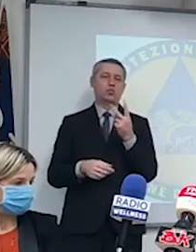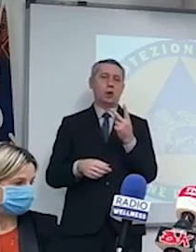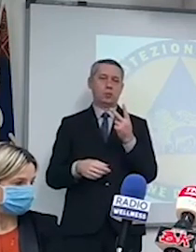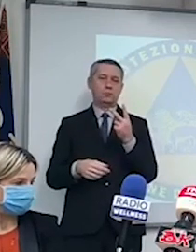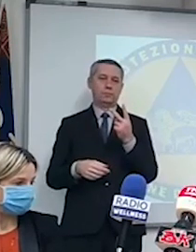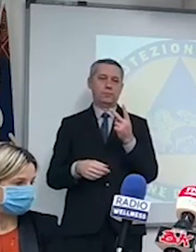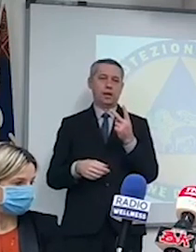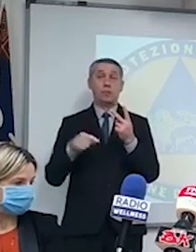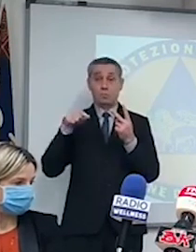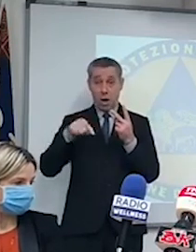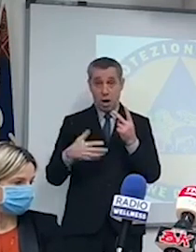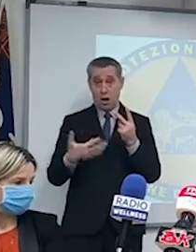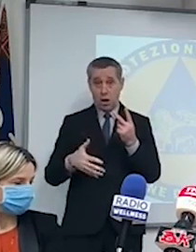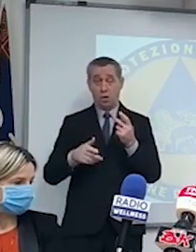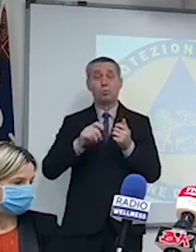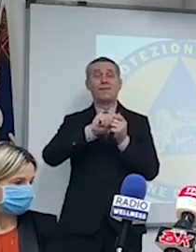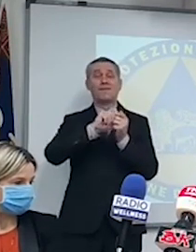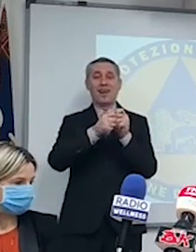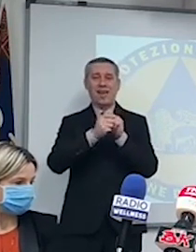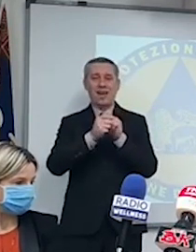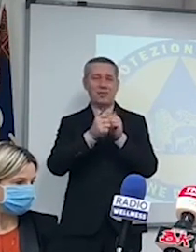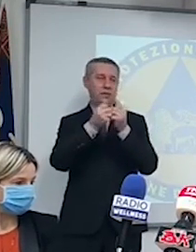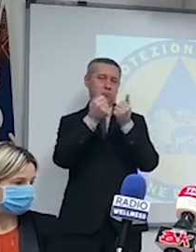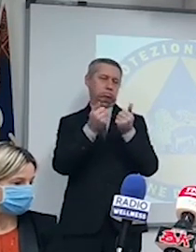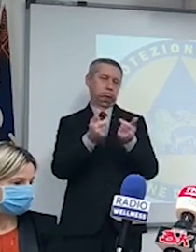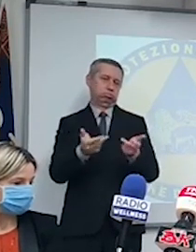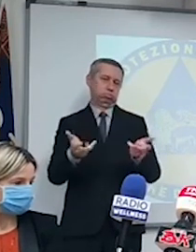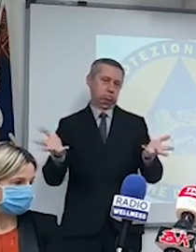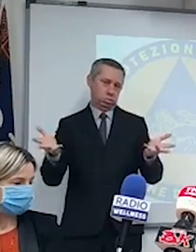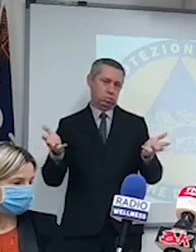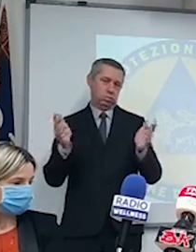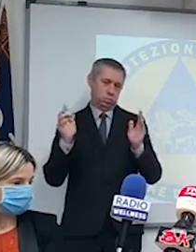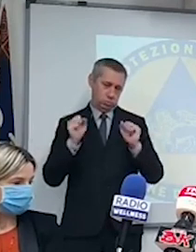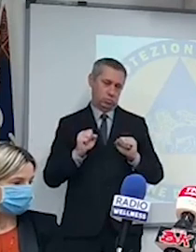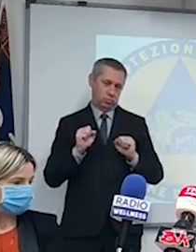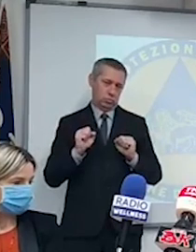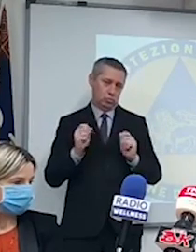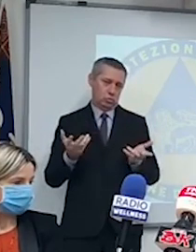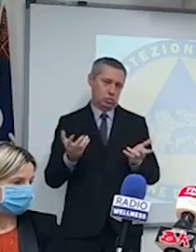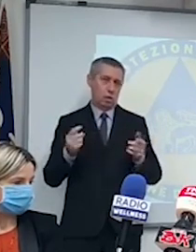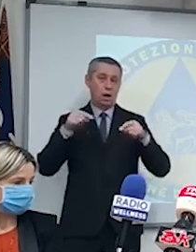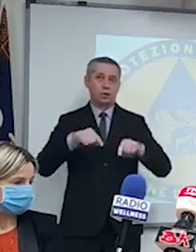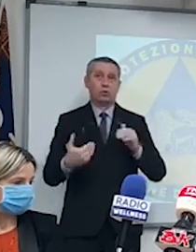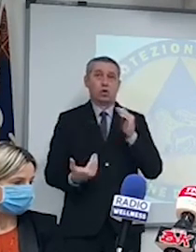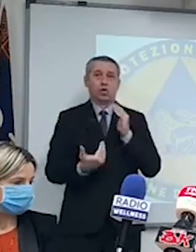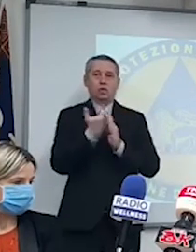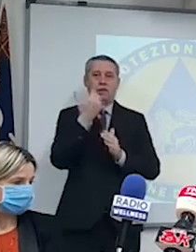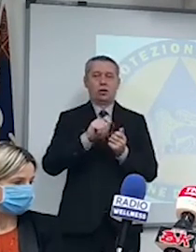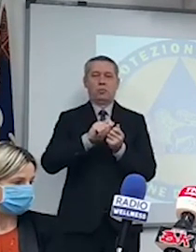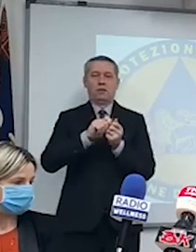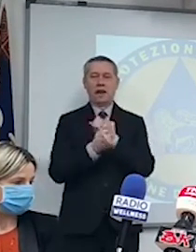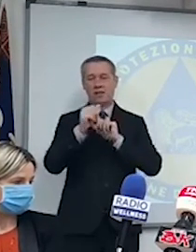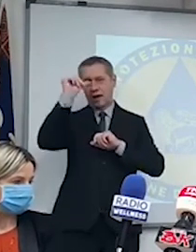sono migliaia non so quanto invariati ci siano adesso vorremmo ulteriormente questa questa novità e